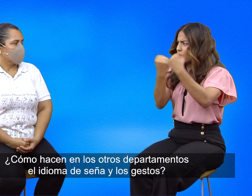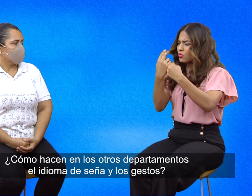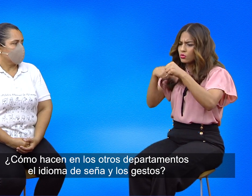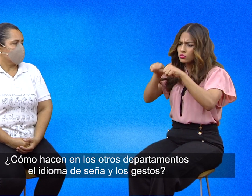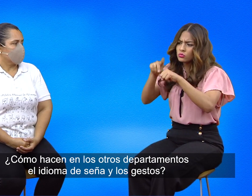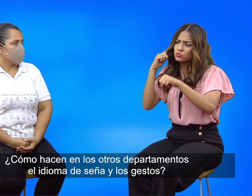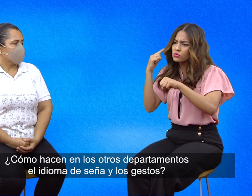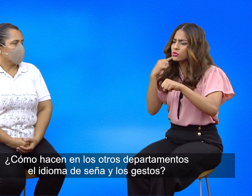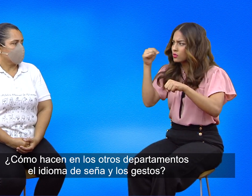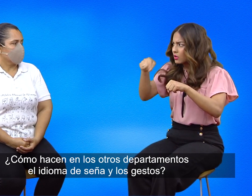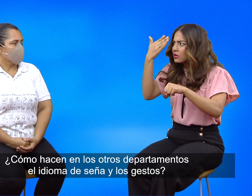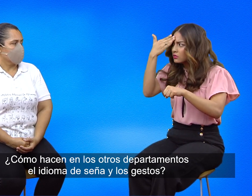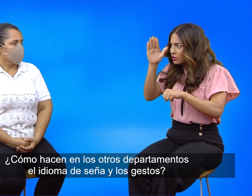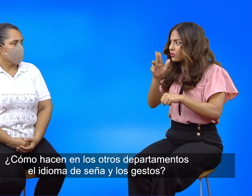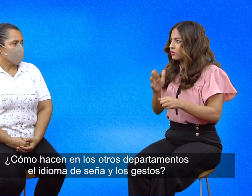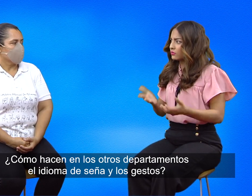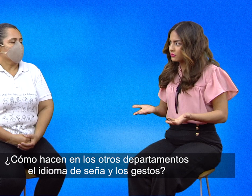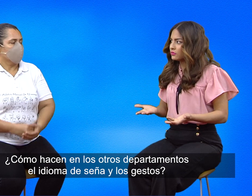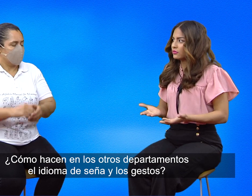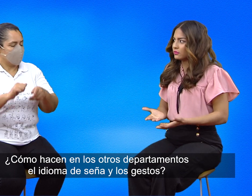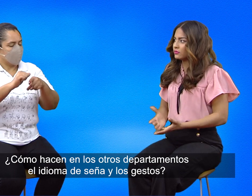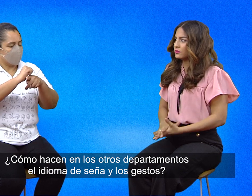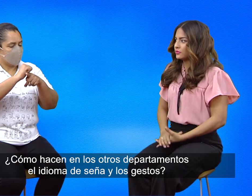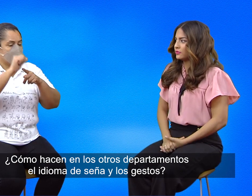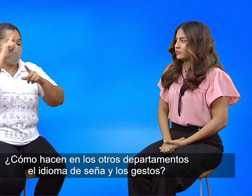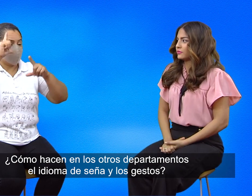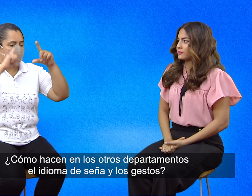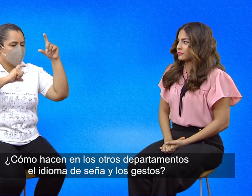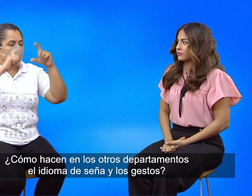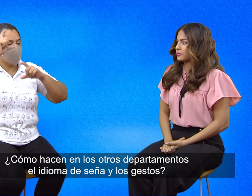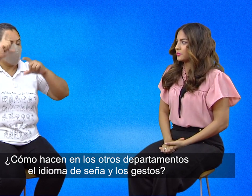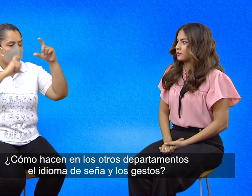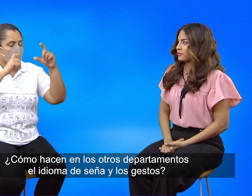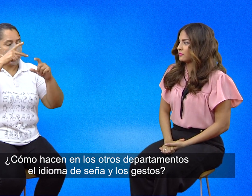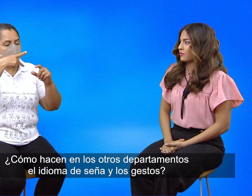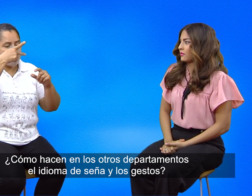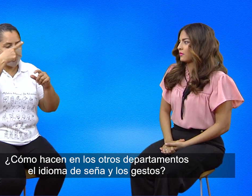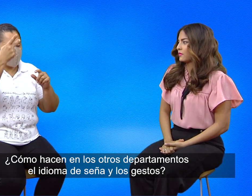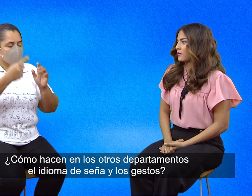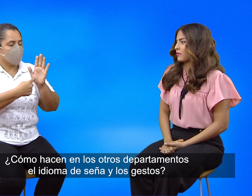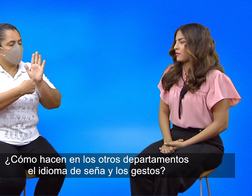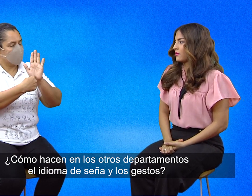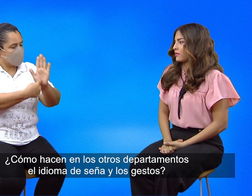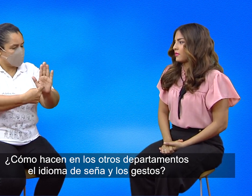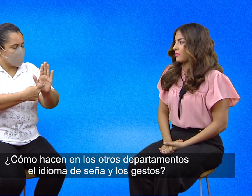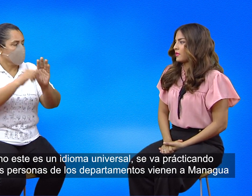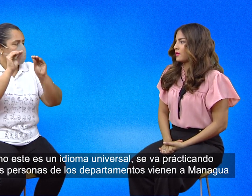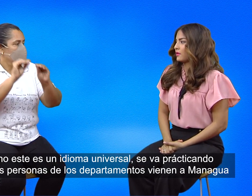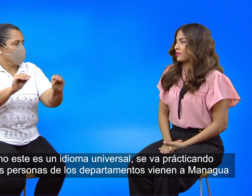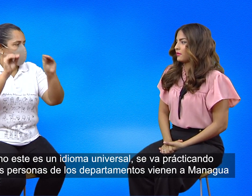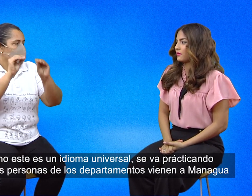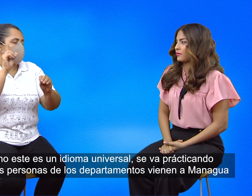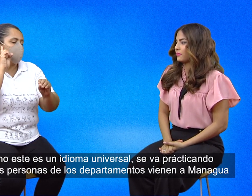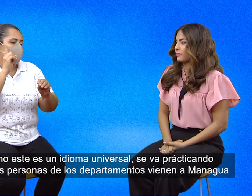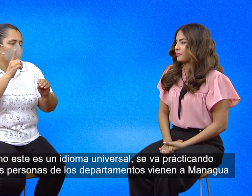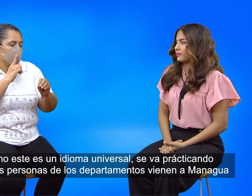¿Cómo es el deber? ¿Cómo se hace que en los otros departamentos lo que es el idioma, los gestos? Bueno, esto es un